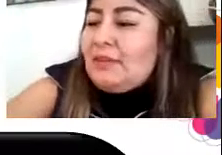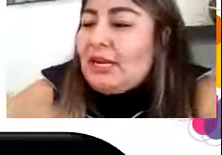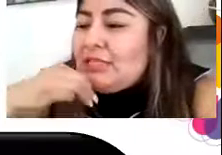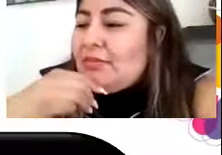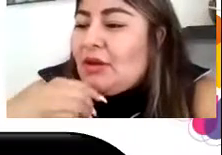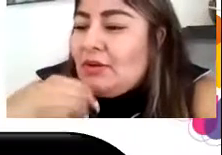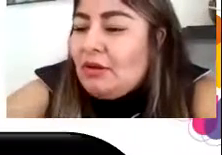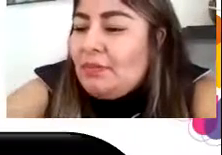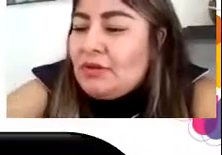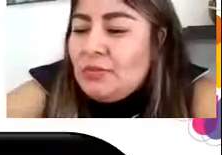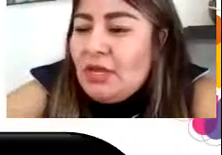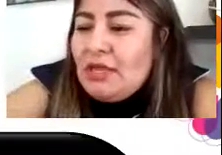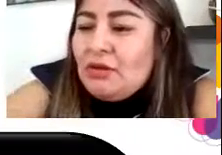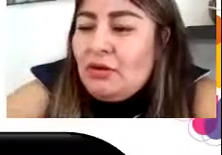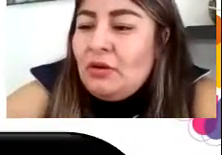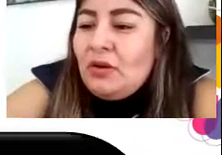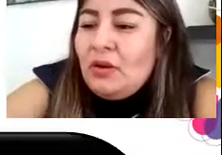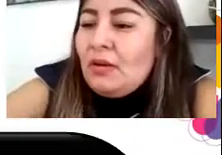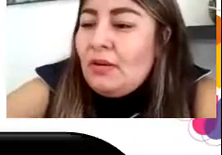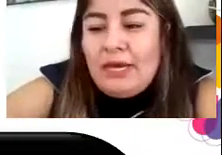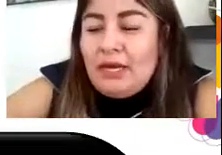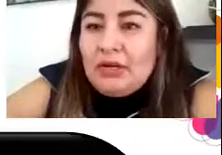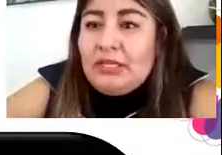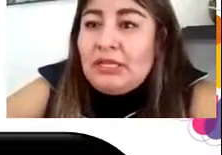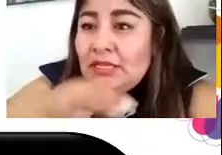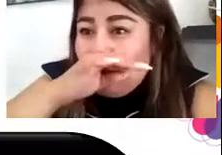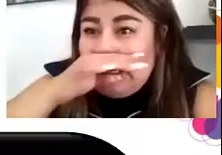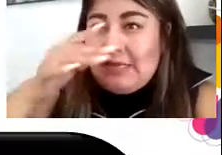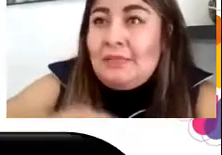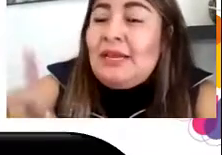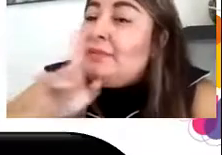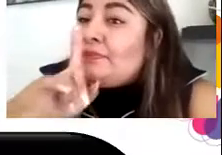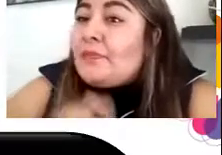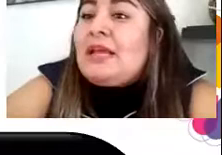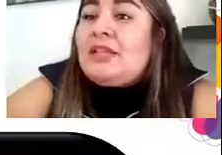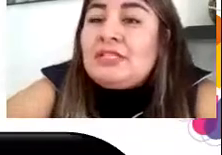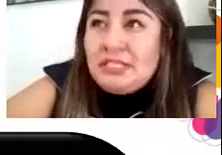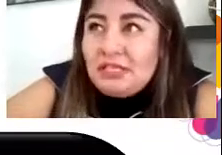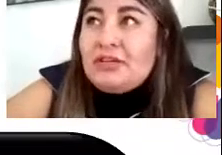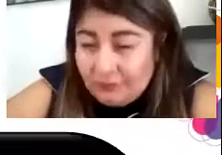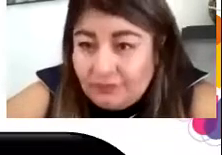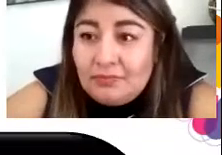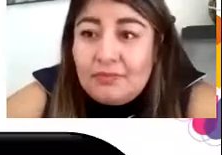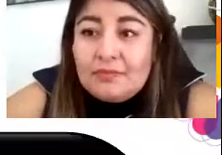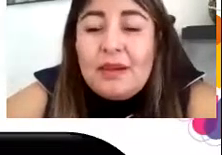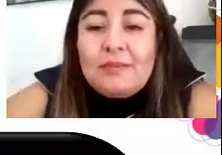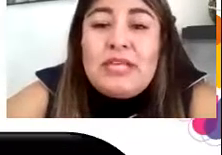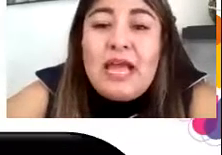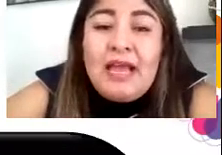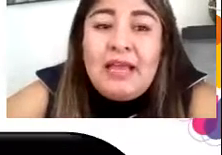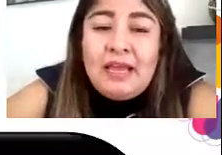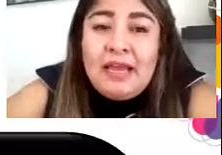Alicia para que les dé el vocabulario, pero se los voy a dar yo para no retrasar su clase, ¿vale? Entonces, chicos,